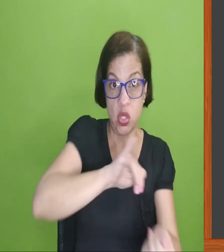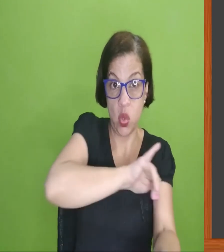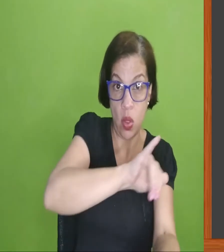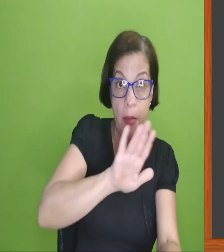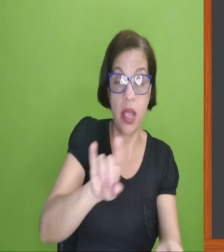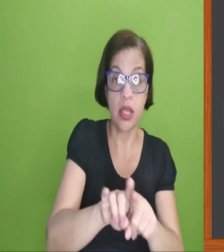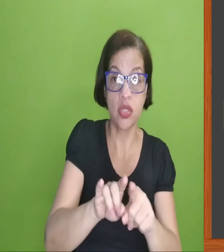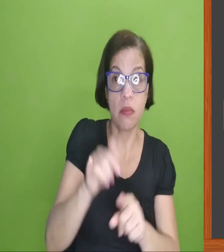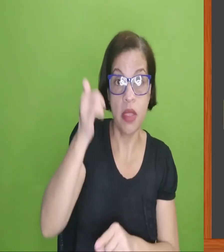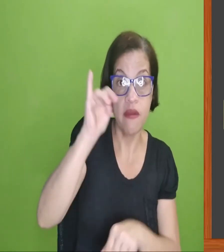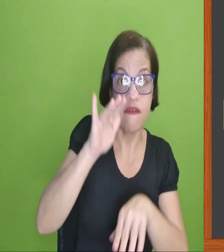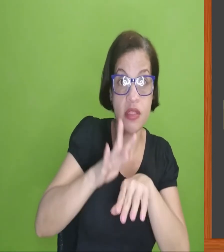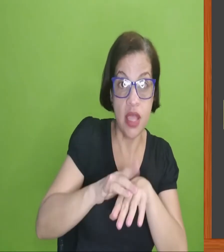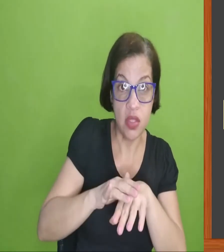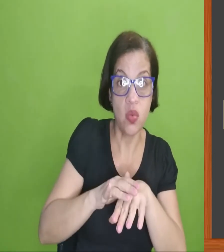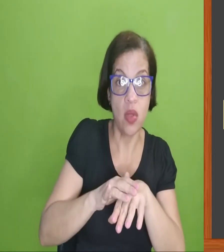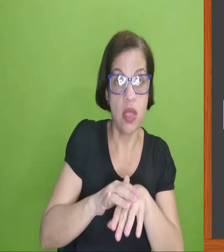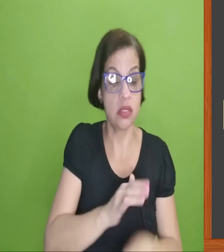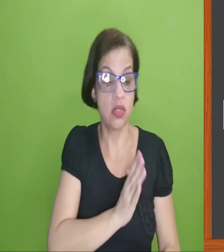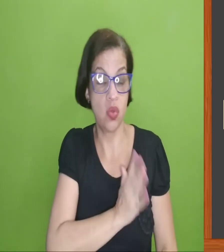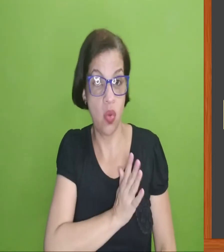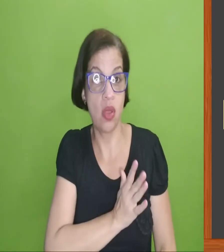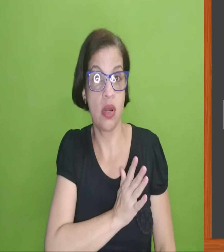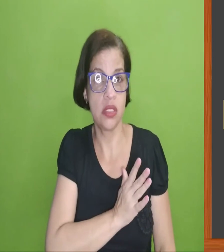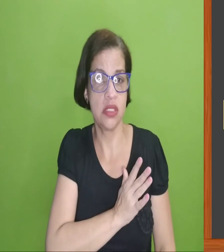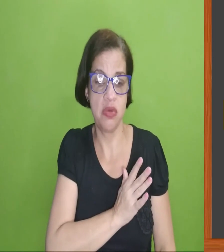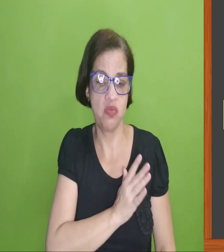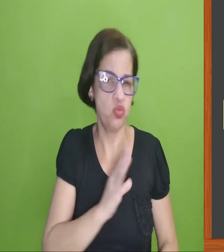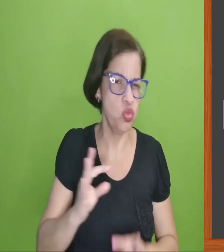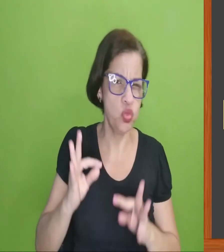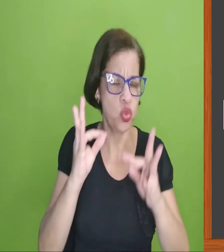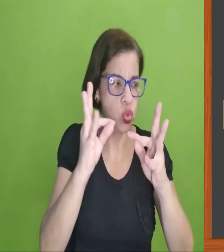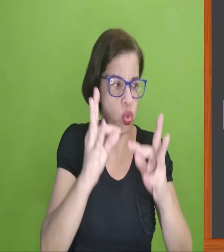também na prevenção e tratamento das doenças cardiovasculares como um todo.